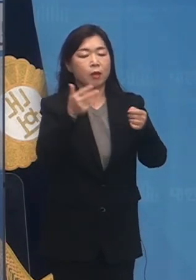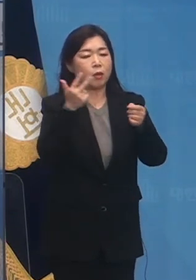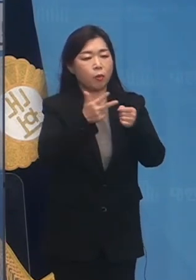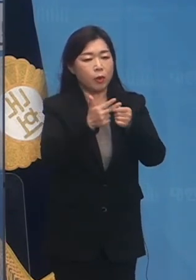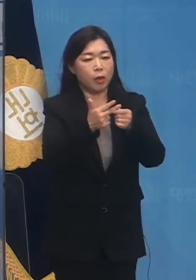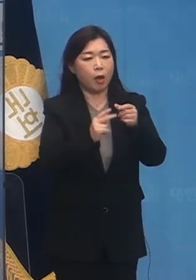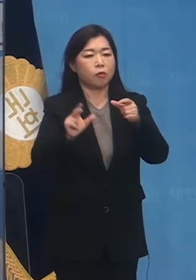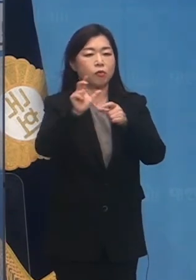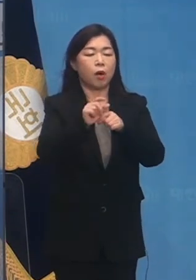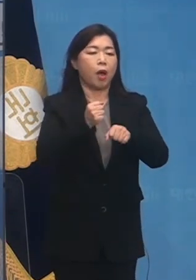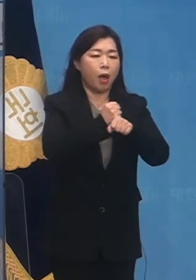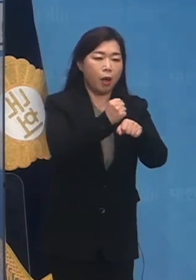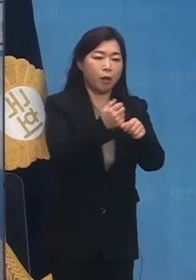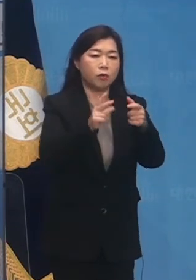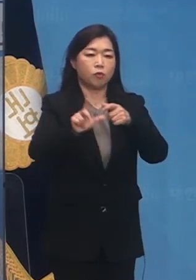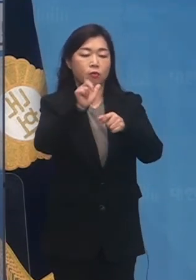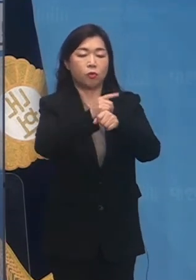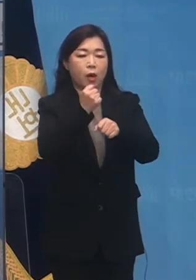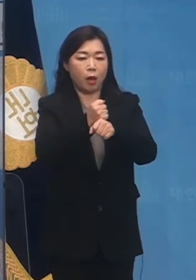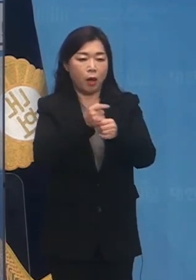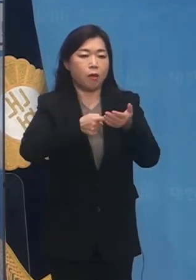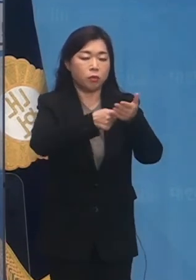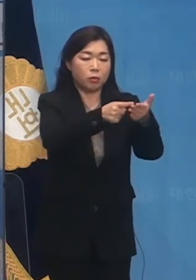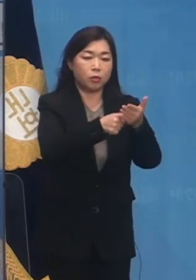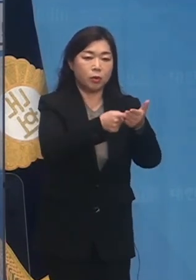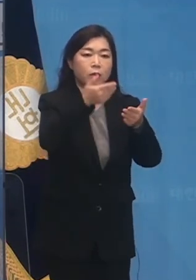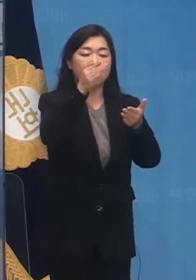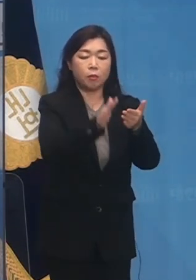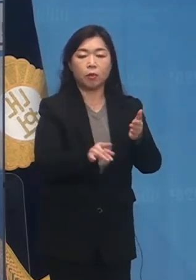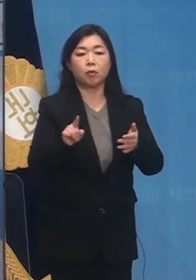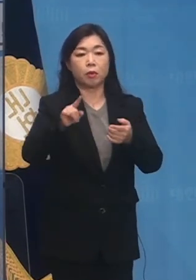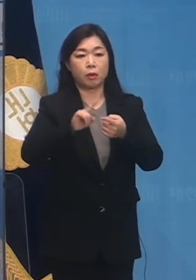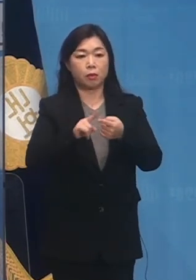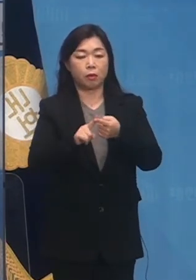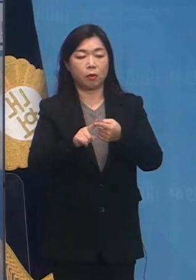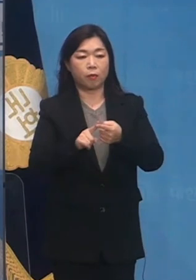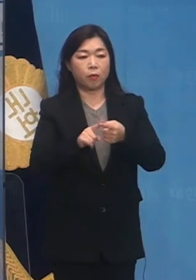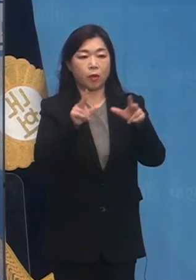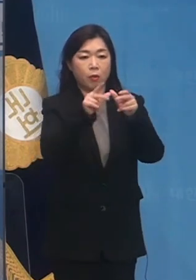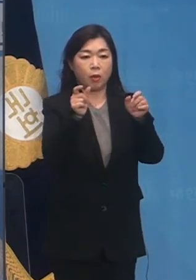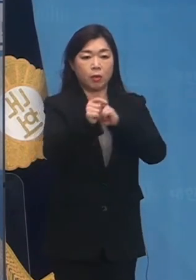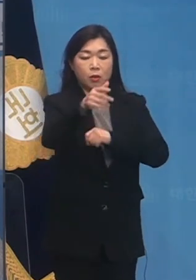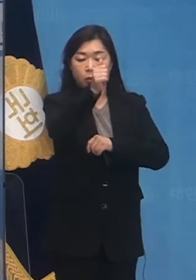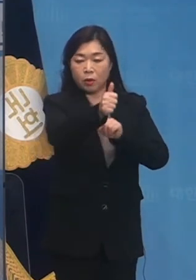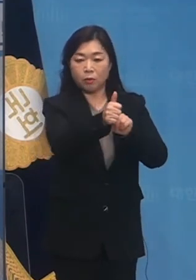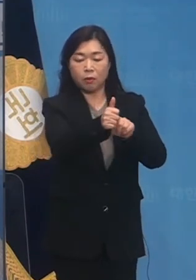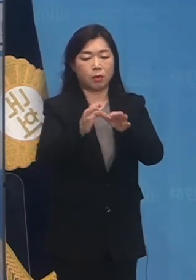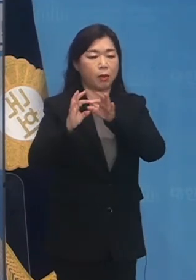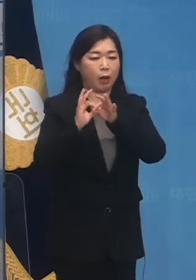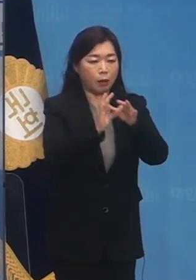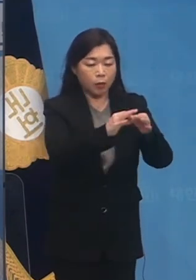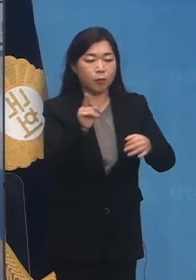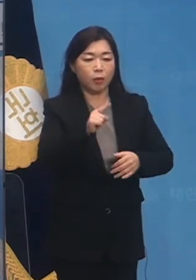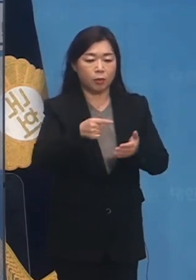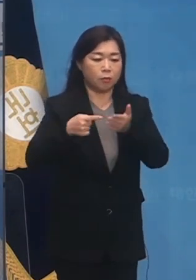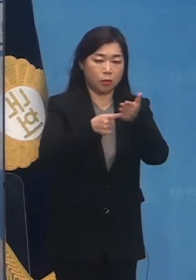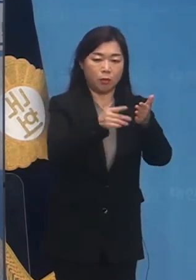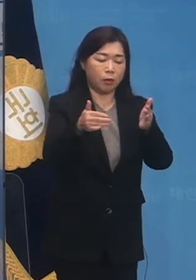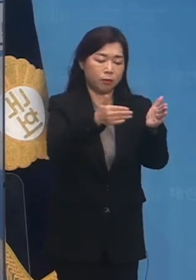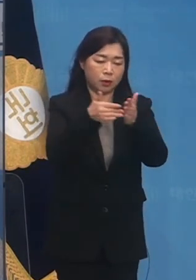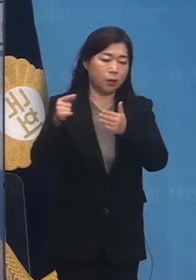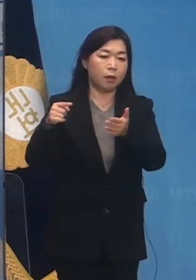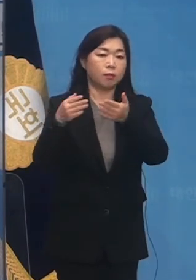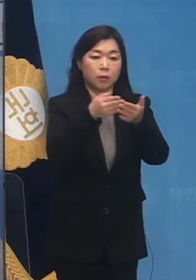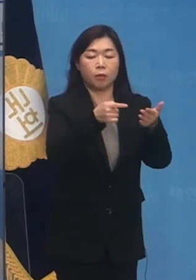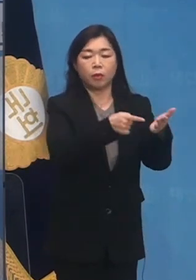7차례나 추가 수사, 보완 수사를 요구했습니다. 그런데 이에 대해서 성남지청장은 계속해서